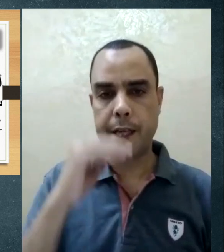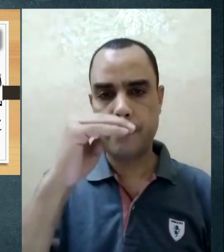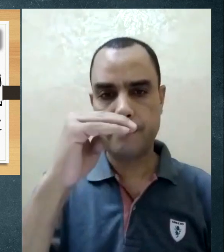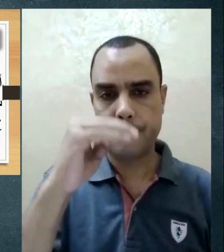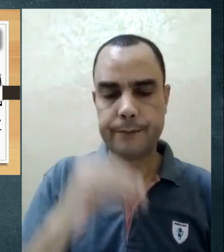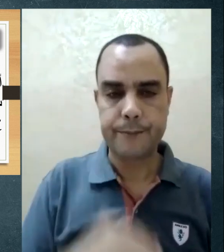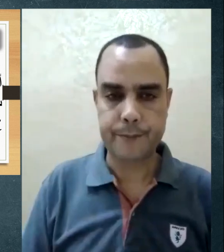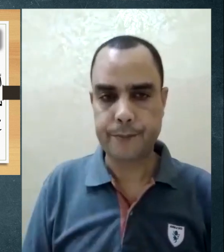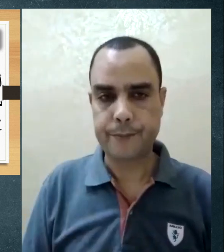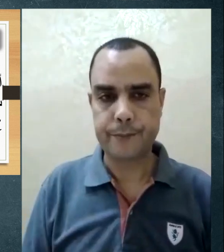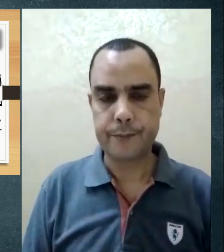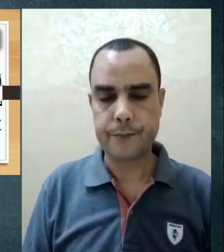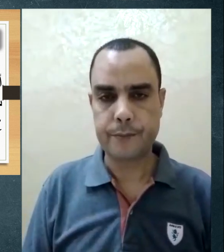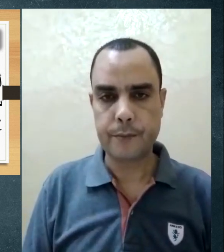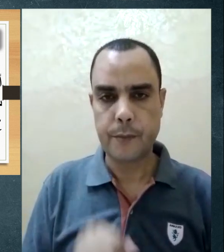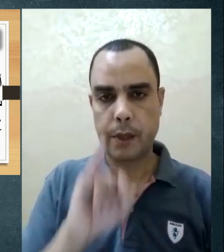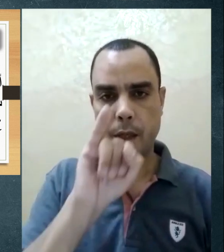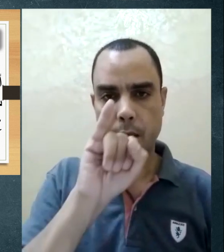جيم